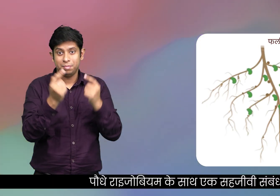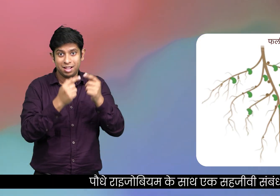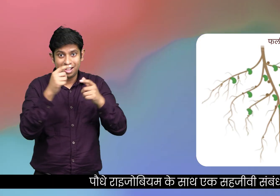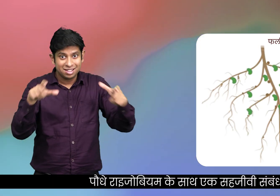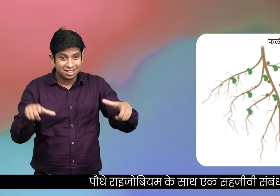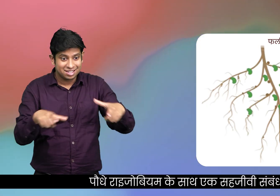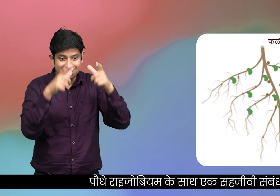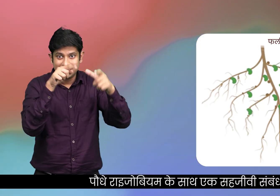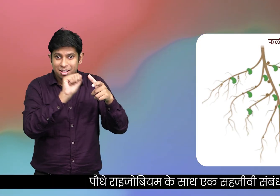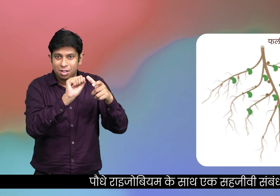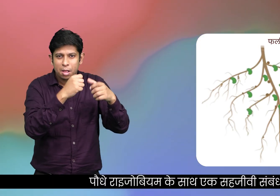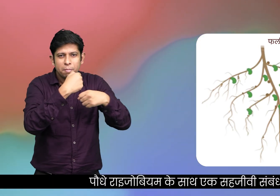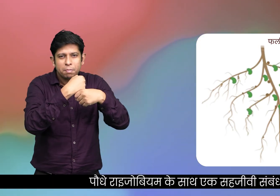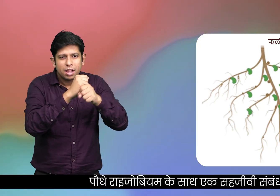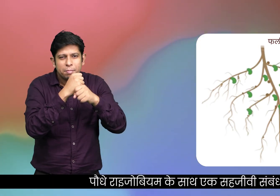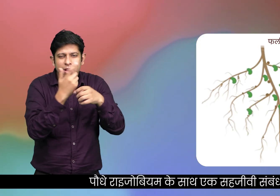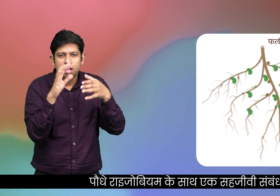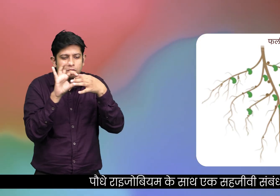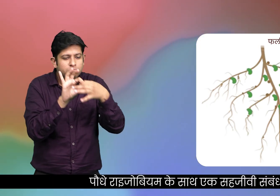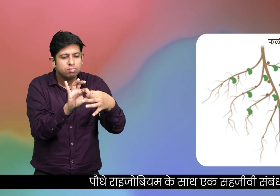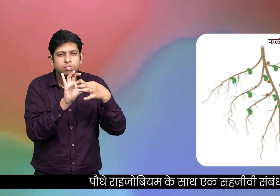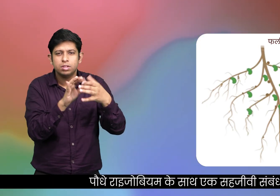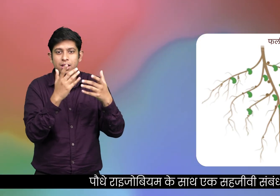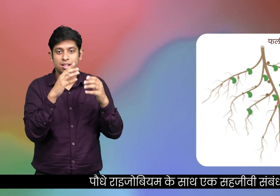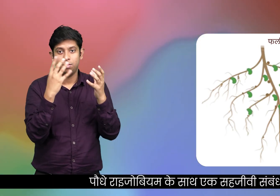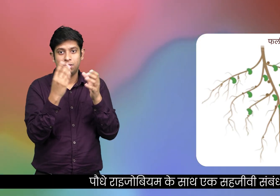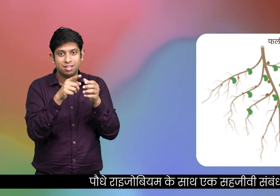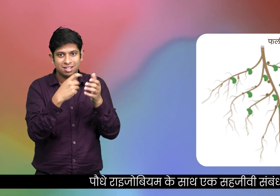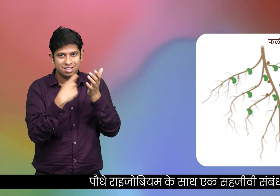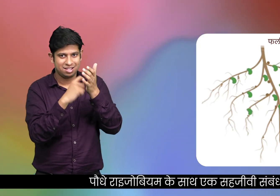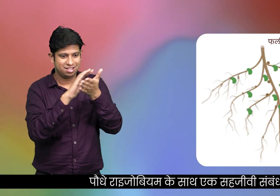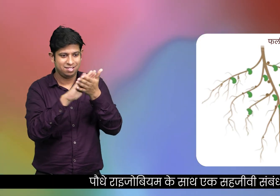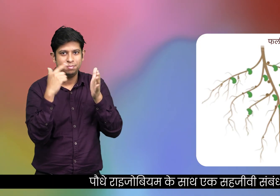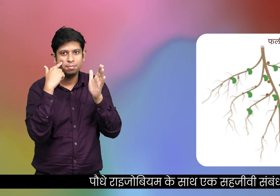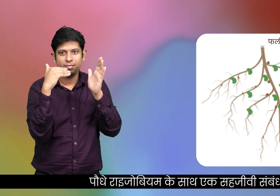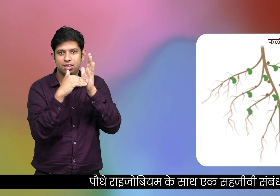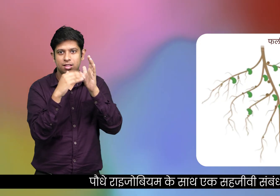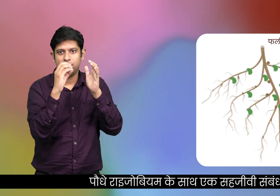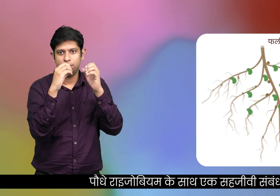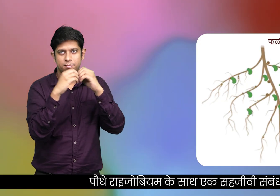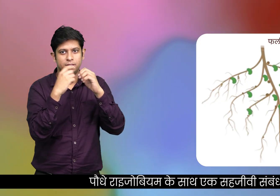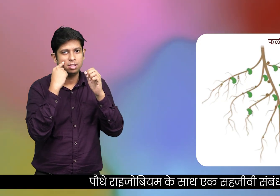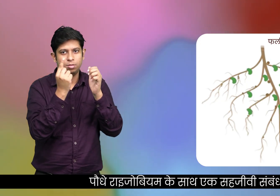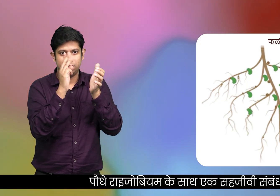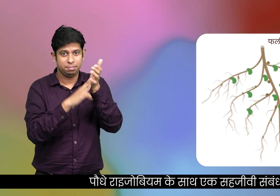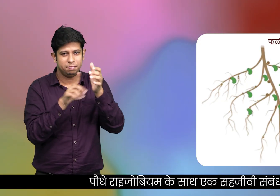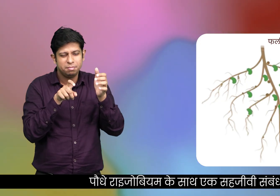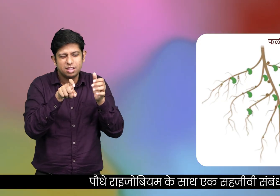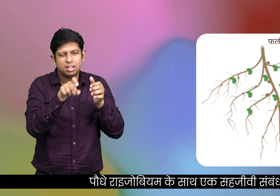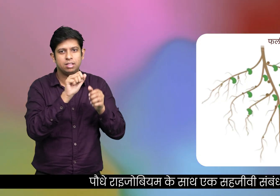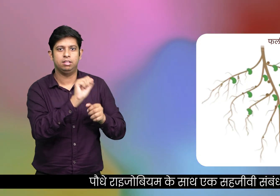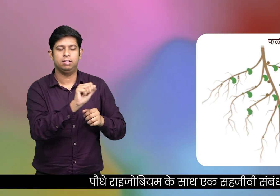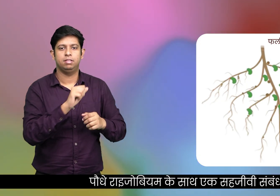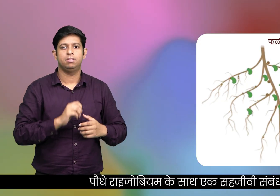पौधे राइजोबियम के साथ एक सहजीवी संबंध बनाते हैं।